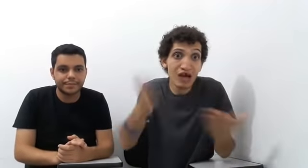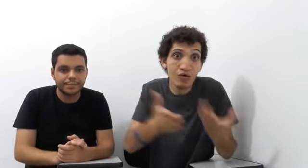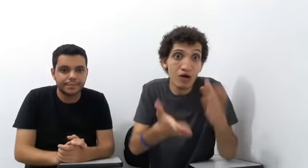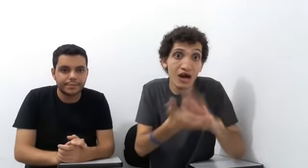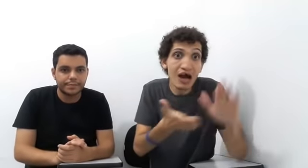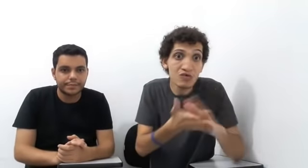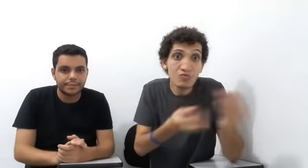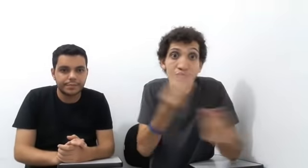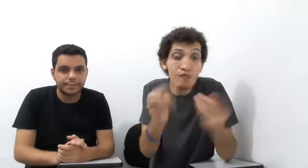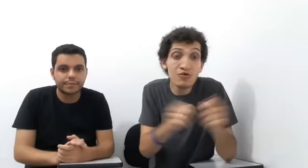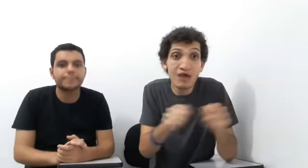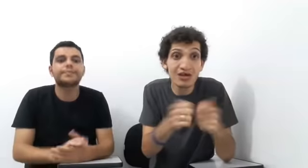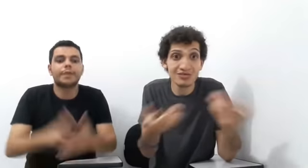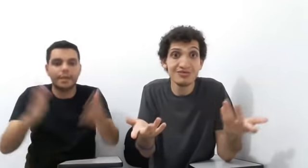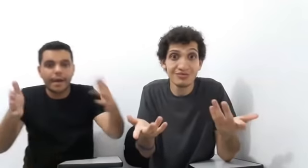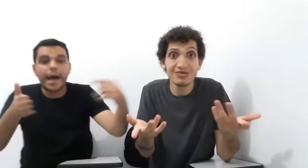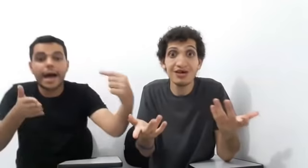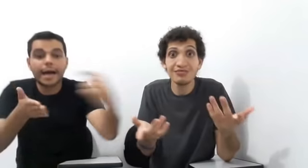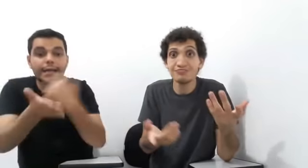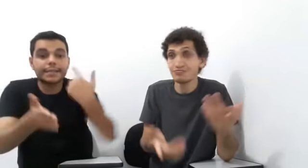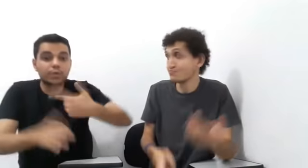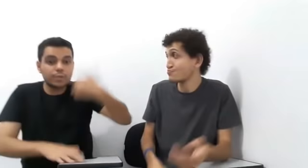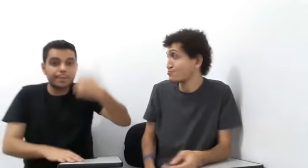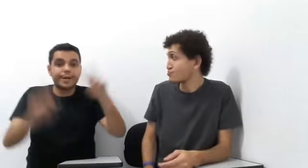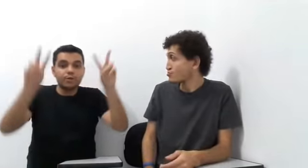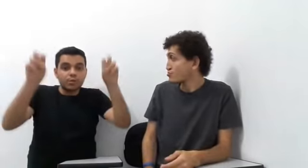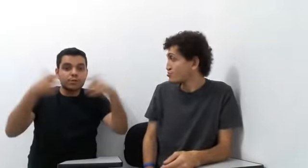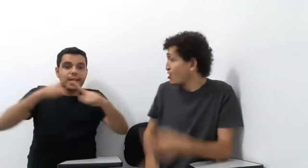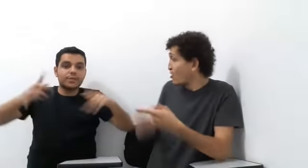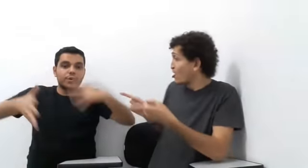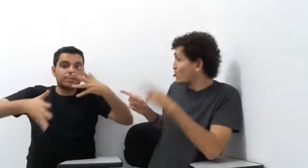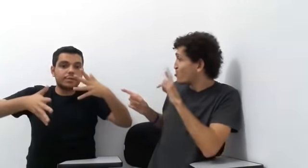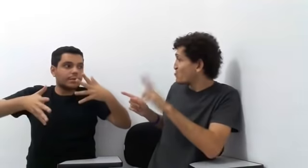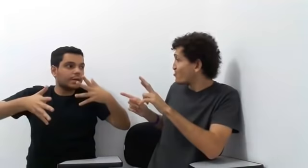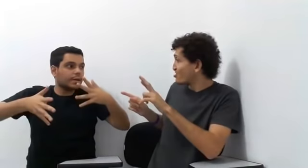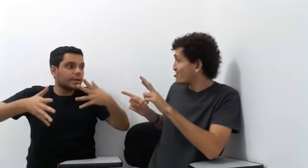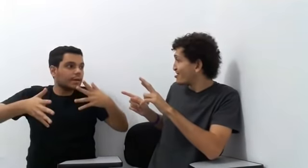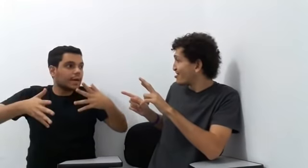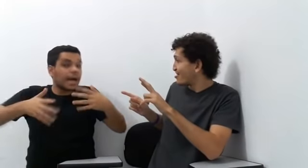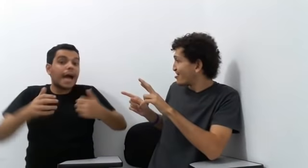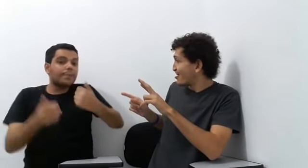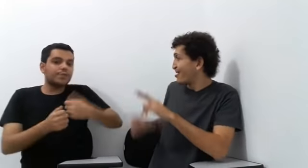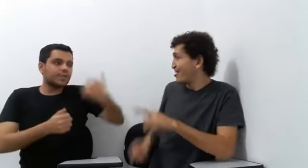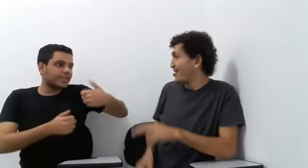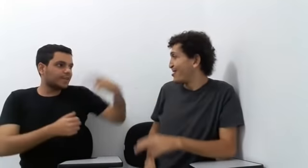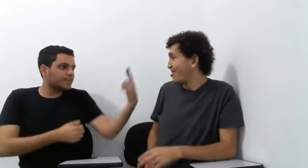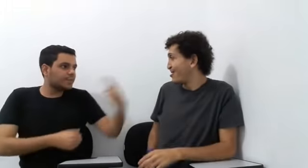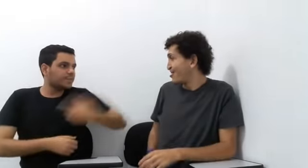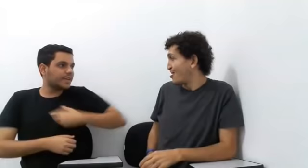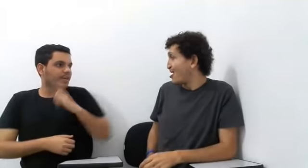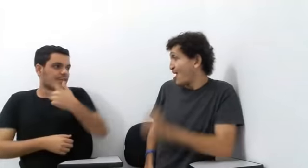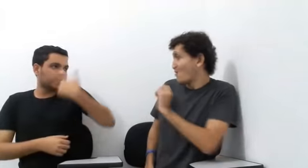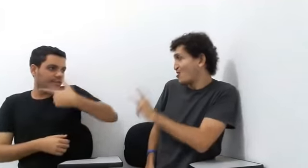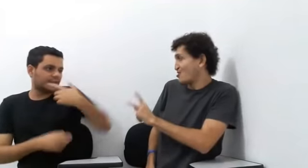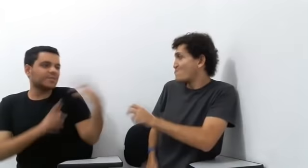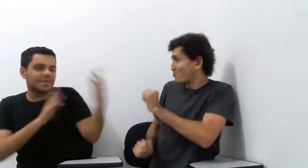agora, como que faz? Né? A segunda pergunta é sobre... Aí pode você responder primeiro que eu respondo a